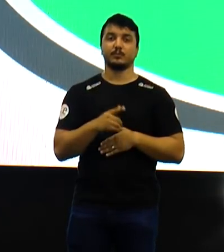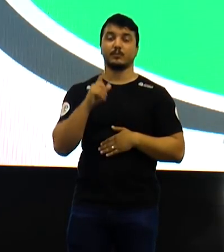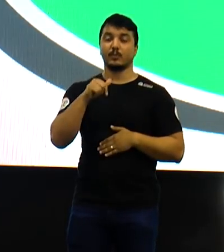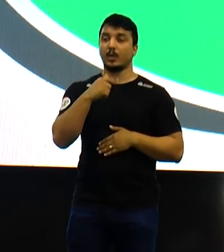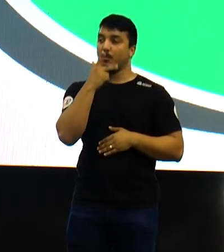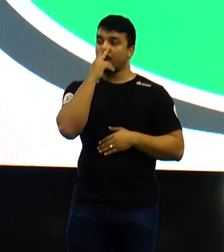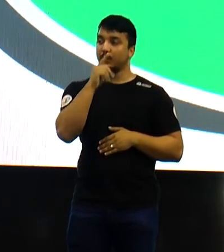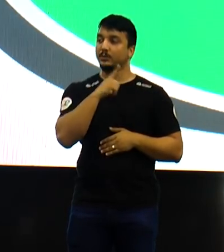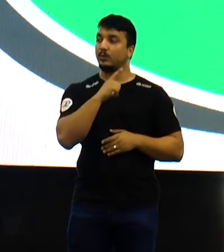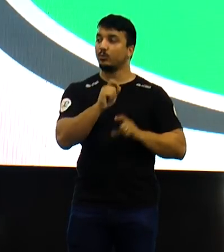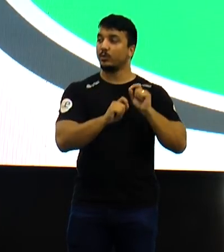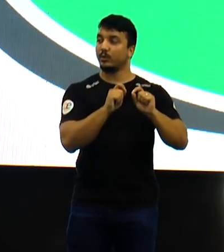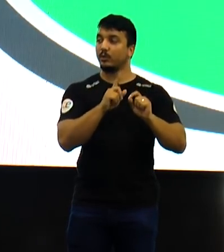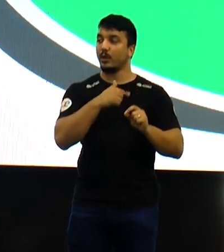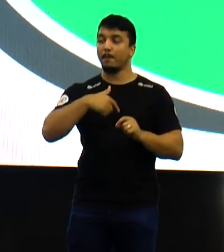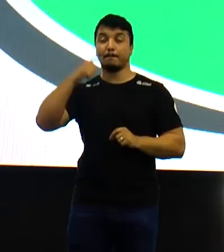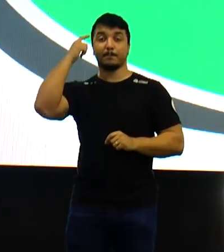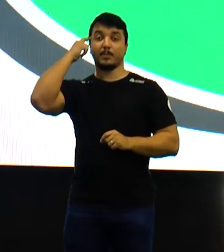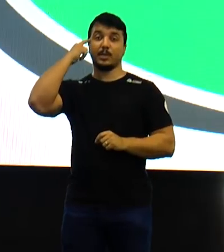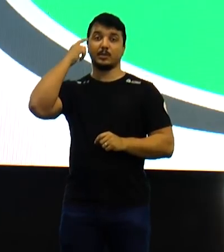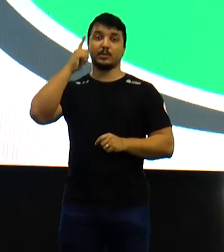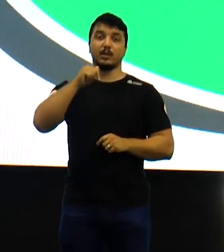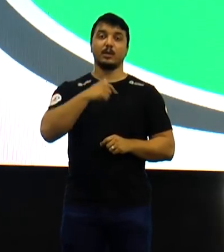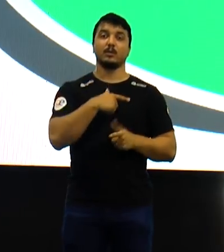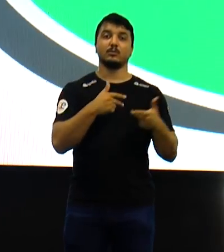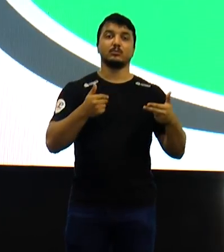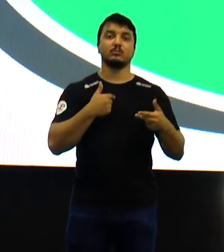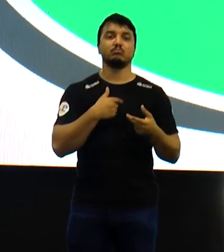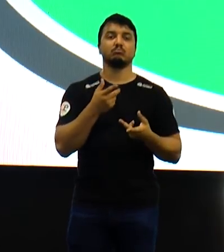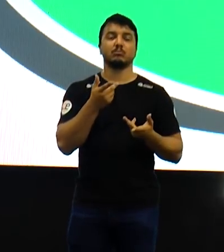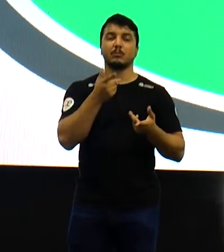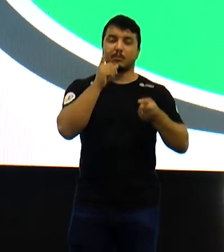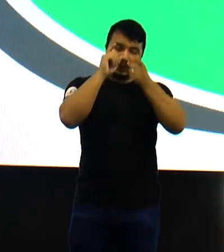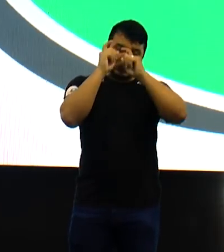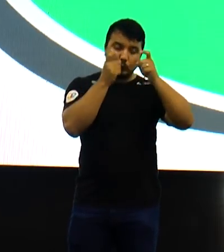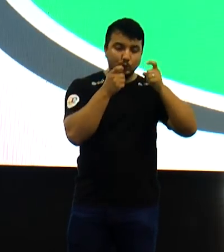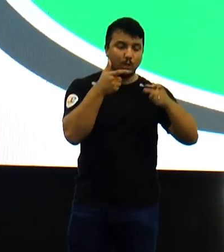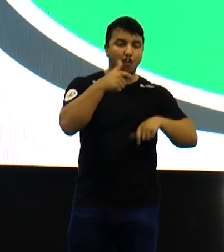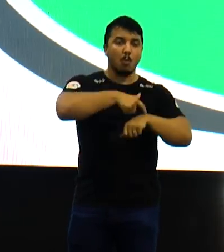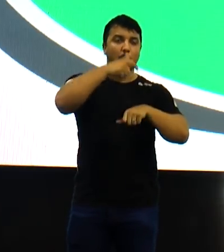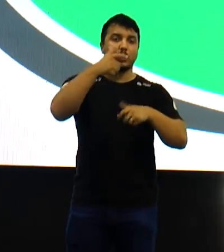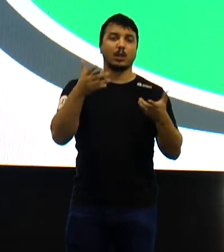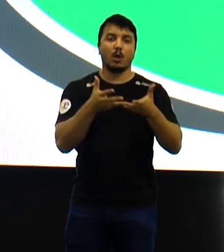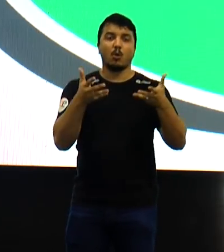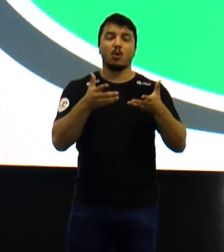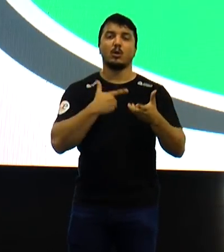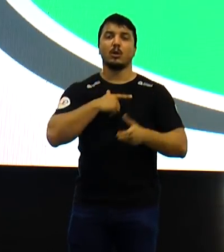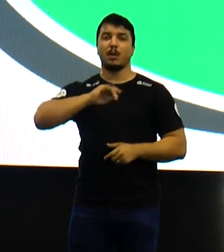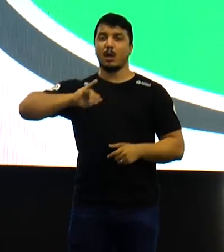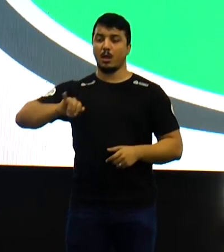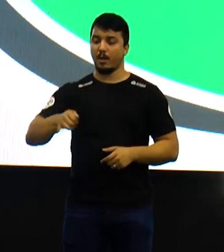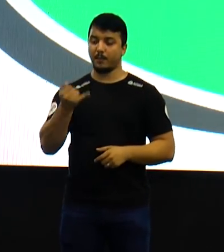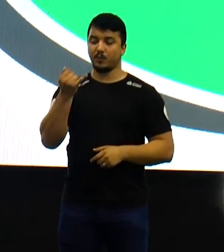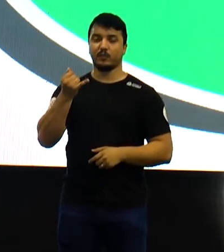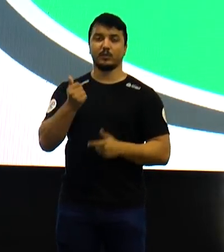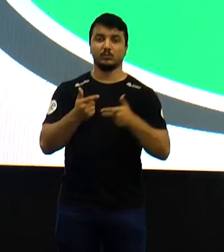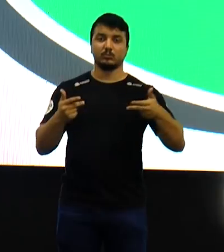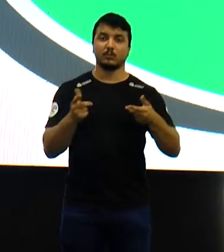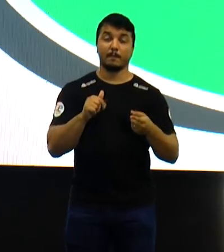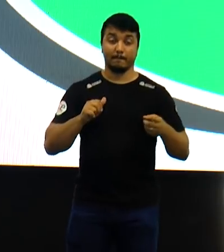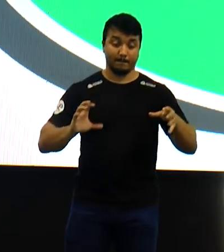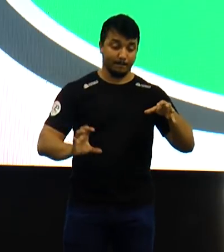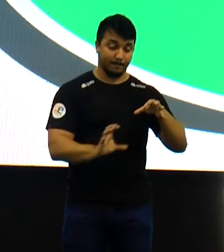muitas vezes, a gente pensa naquilo que está sendo discutido nesse momento e aproveita o gancho para a